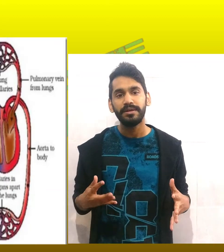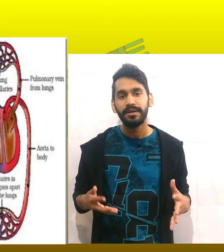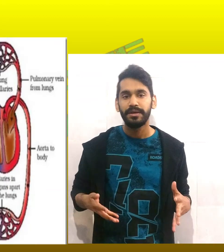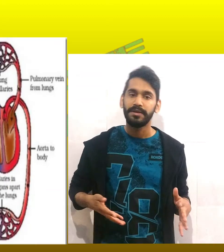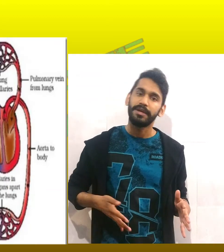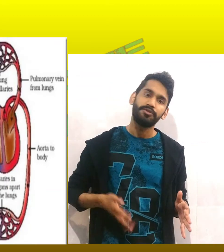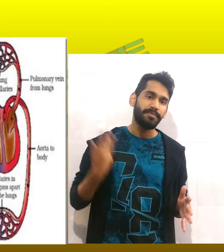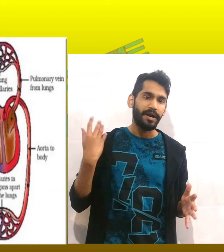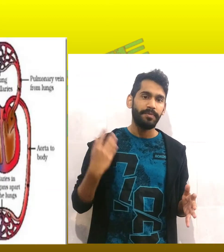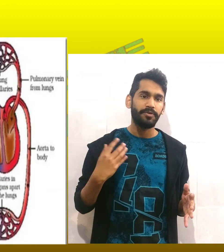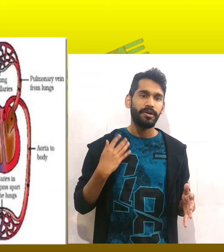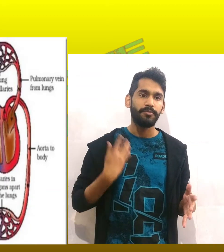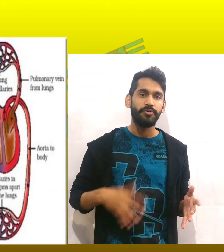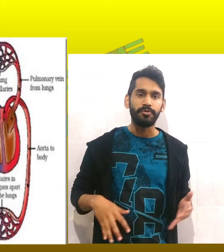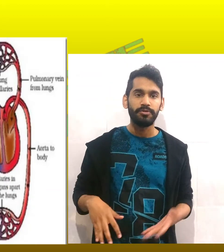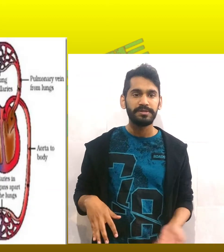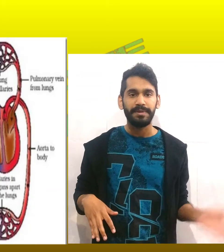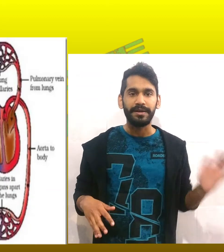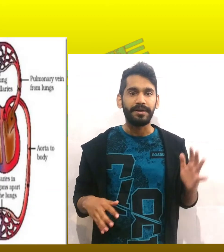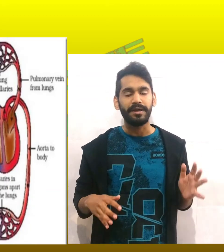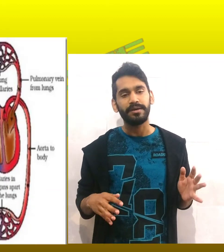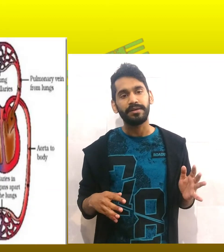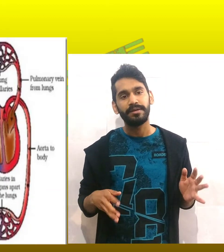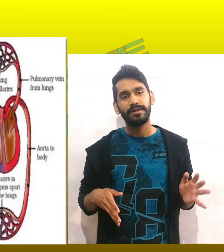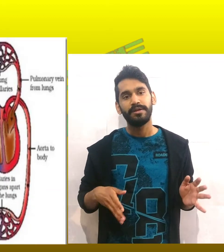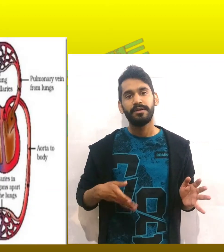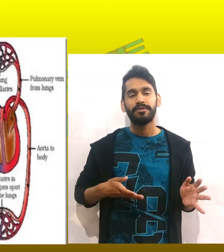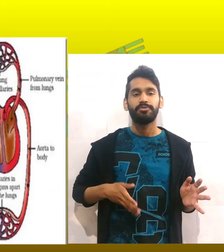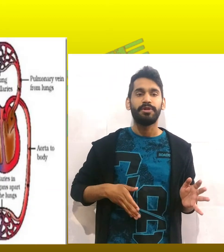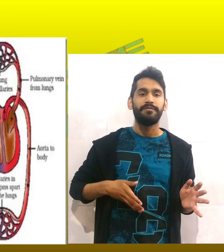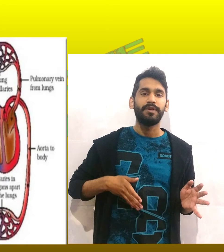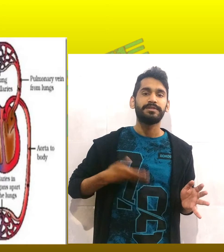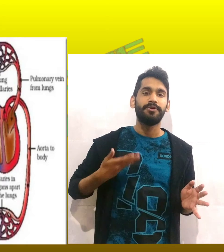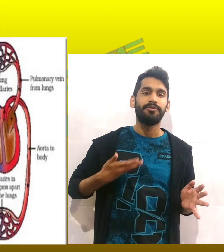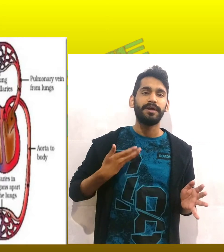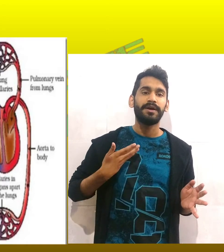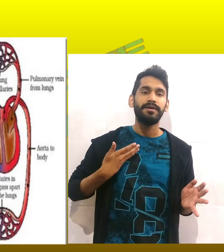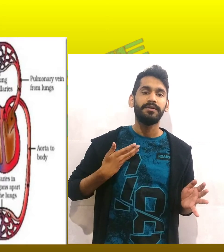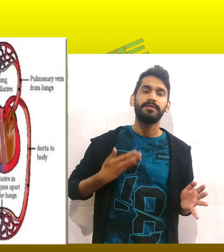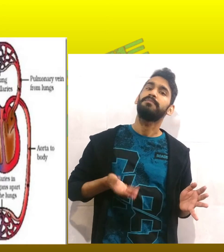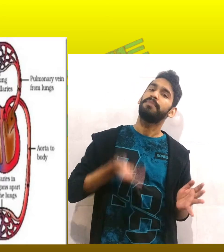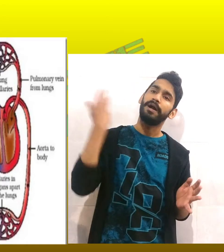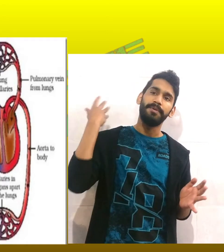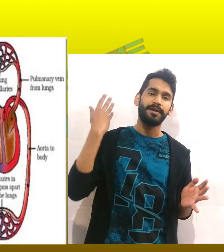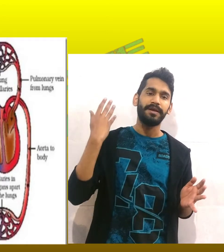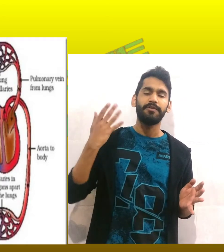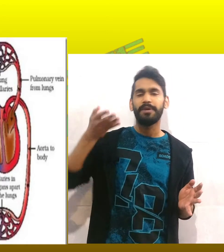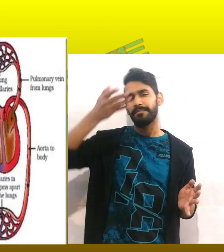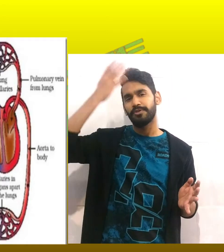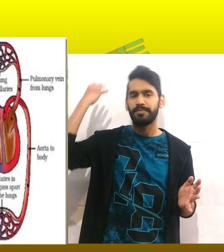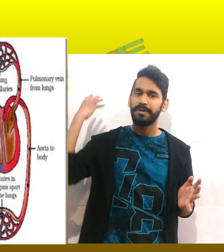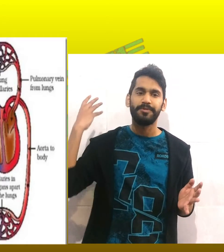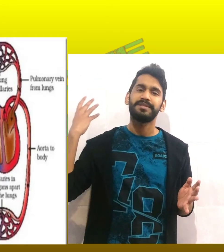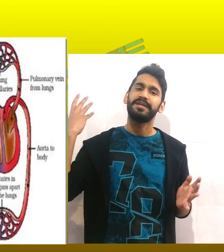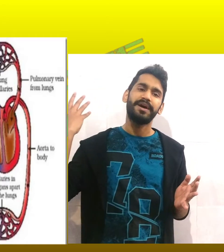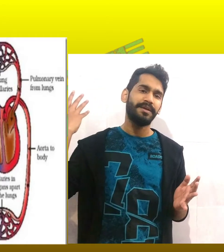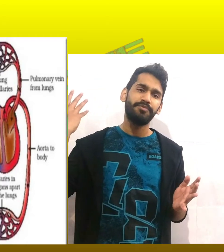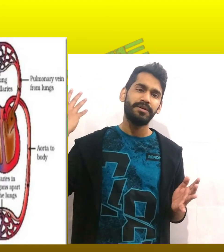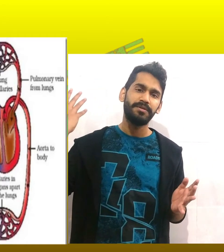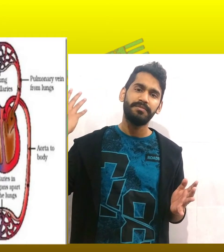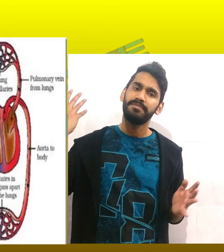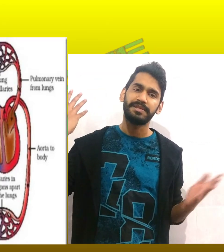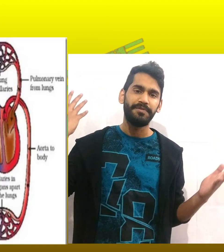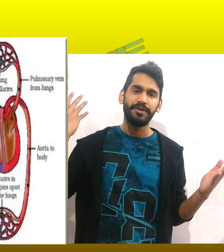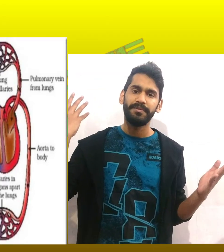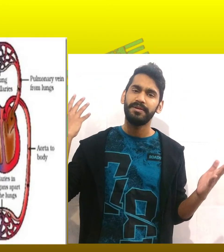के अंदर, ये तुम बाहर फेंको और हमको O2 दो, सप्लाई करना है आगे। तो एल्वियोलाई CO2 लेगा, बाहर फेंक देगा। वो बाद में तो अपने प्रोसेस देखा ही है